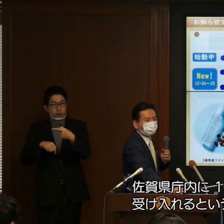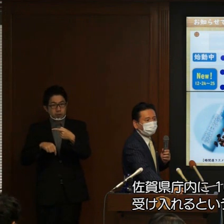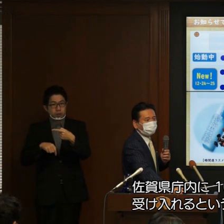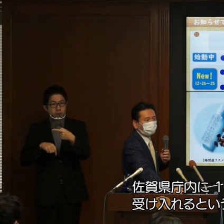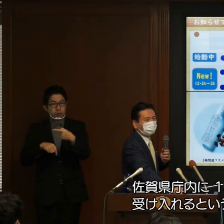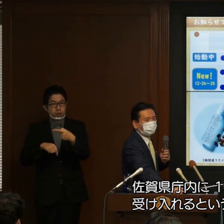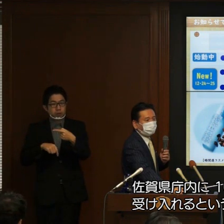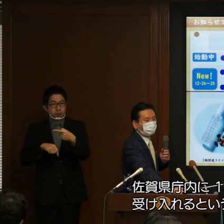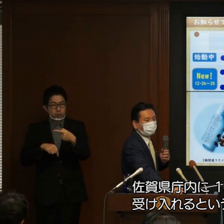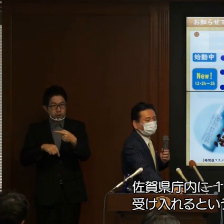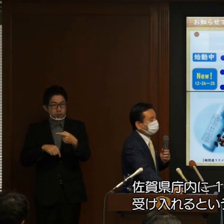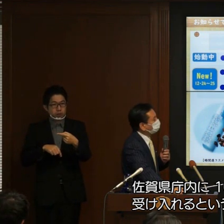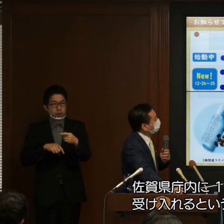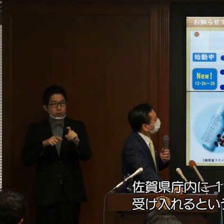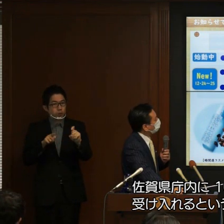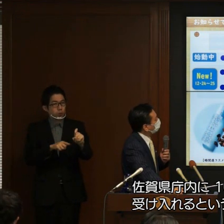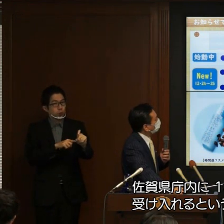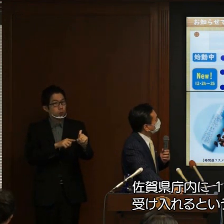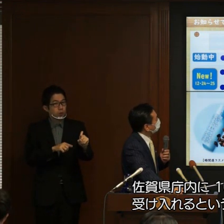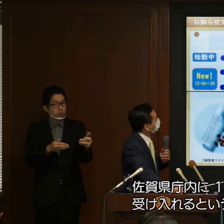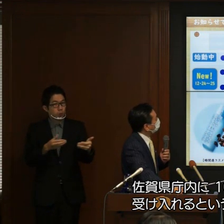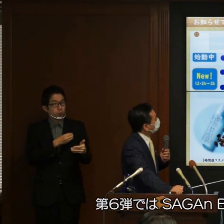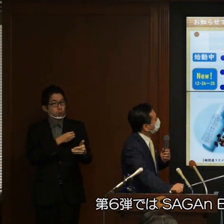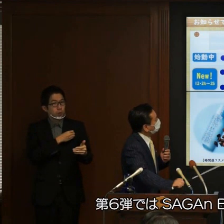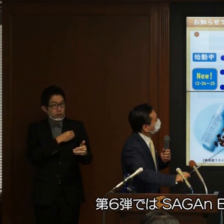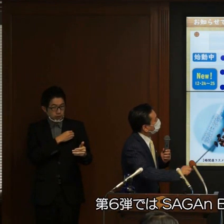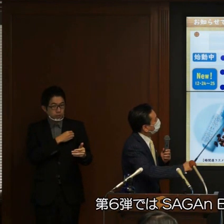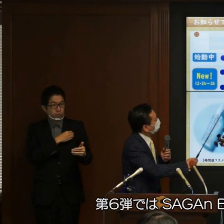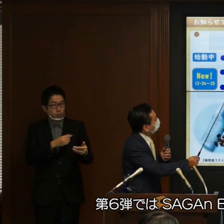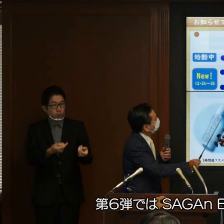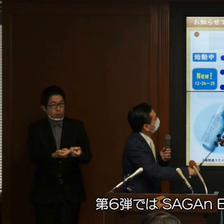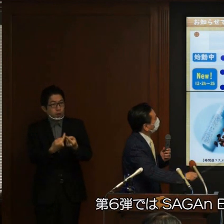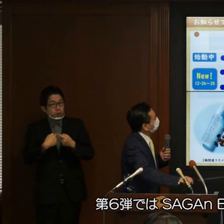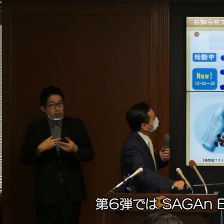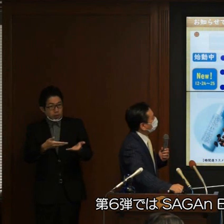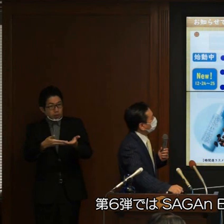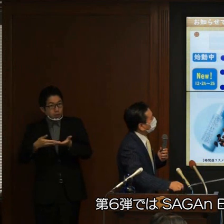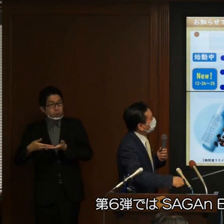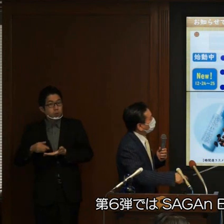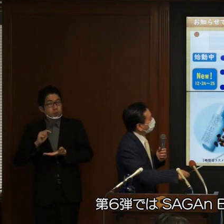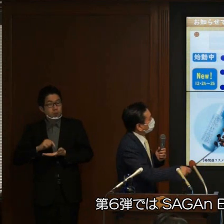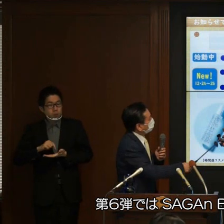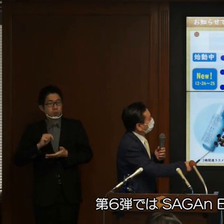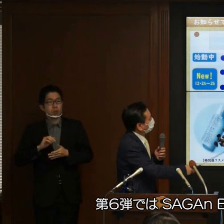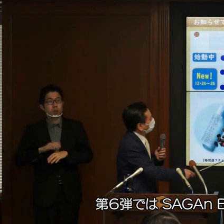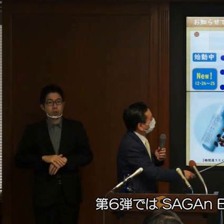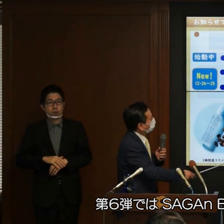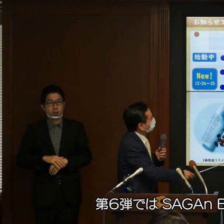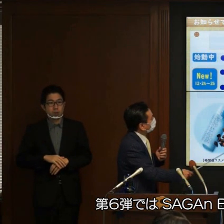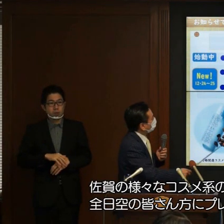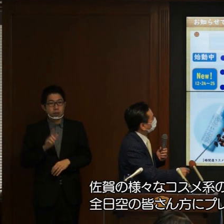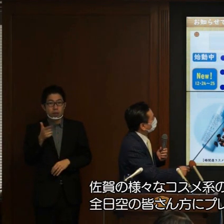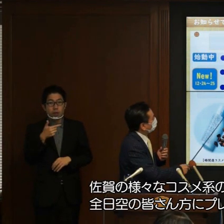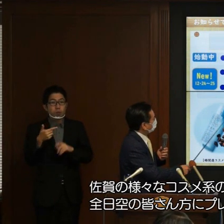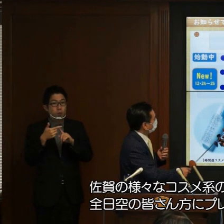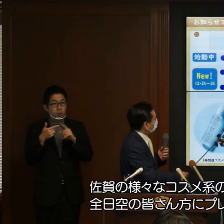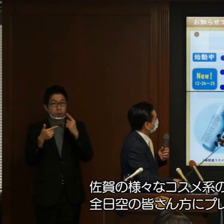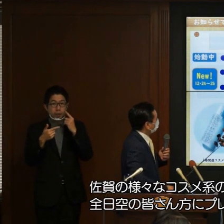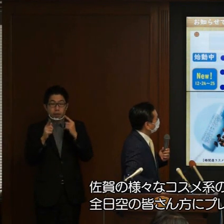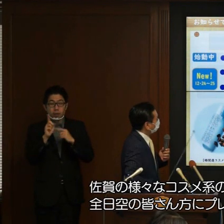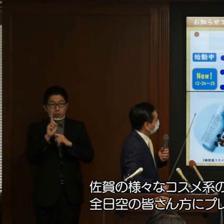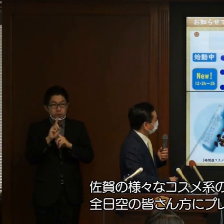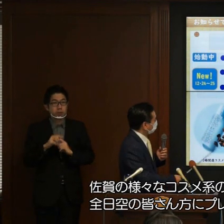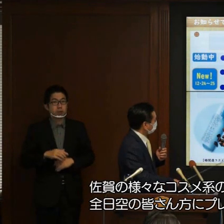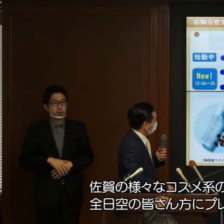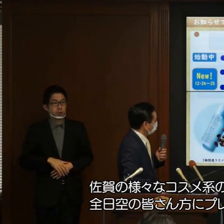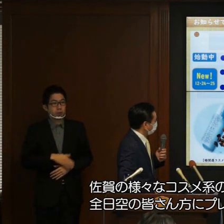10人程度の方を受け入れるというような第6弾ではサガンビューティーウィークエンド、サガのさま